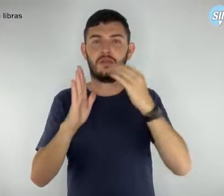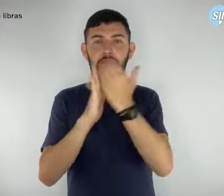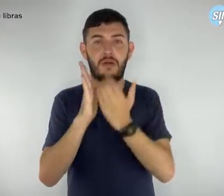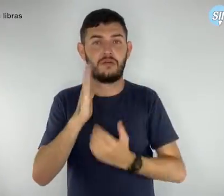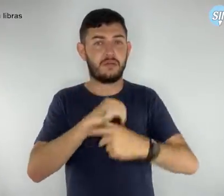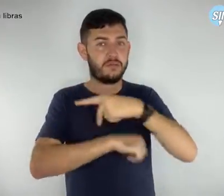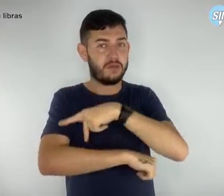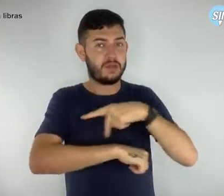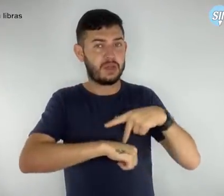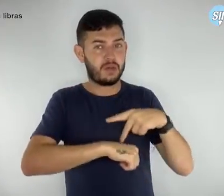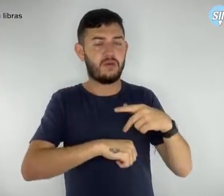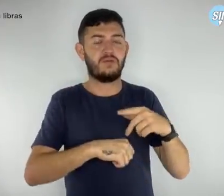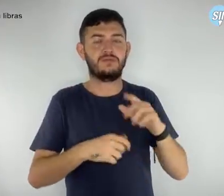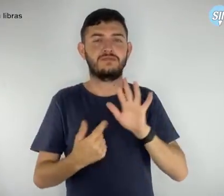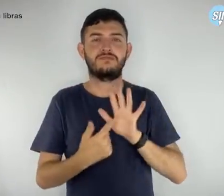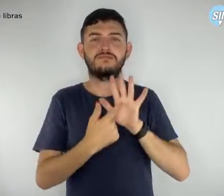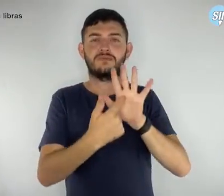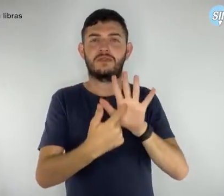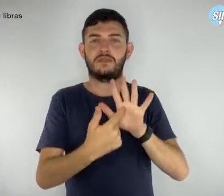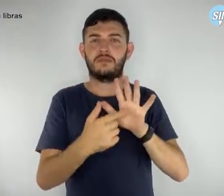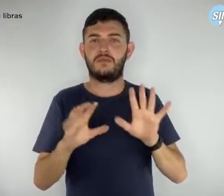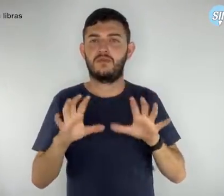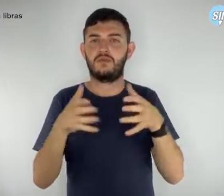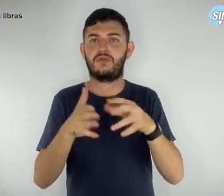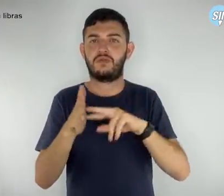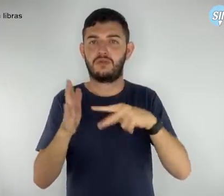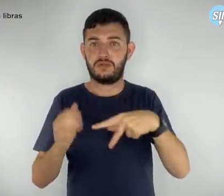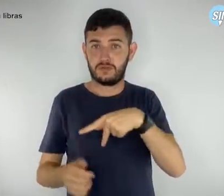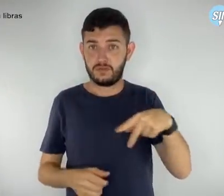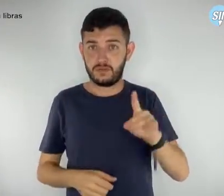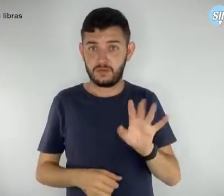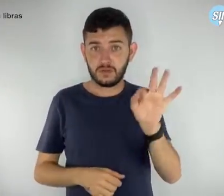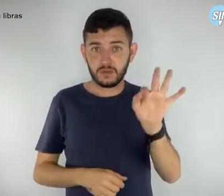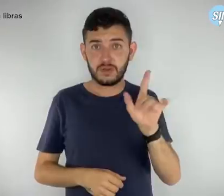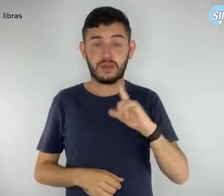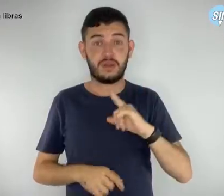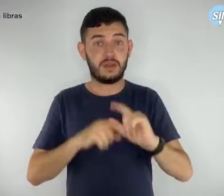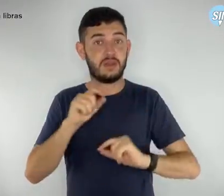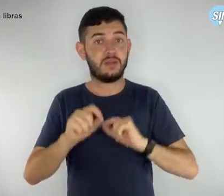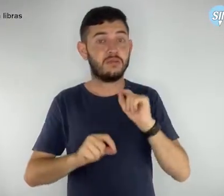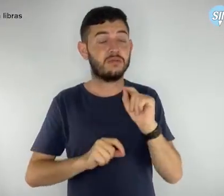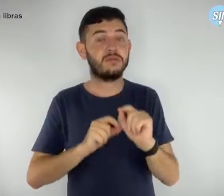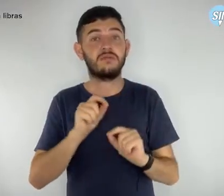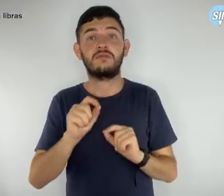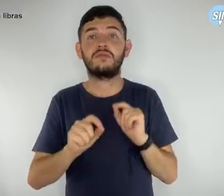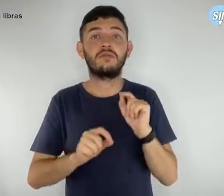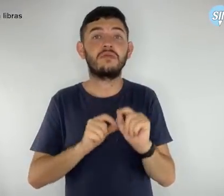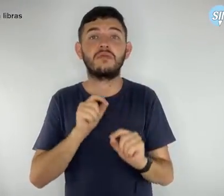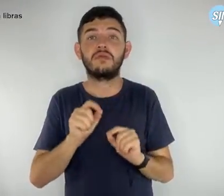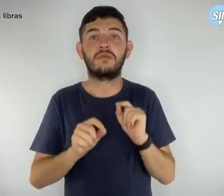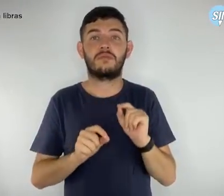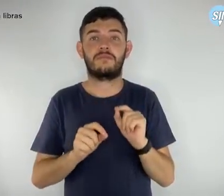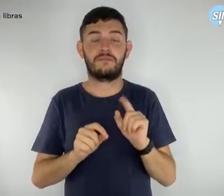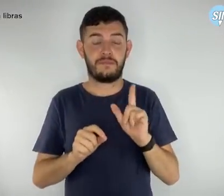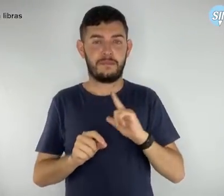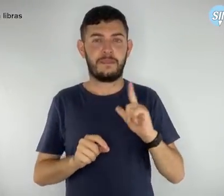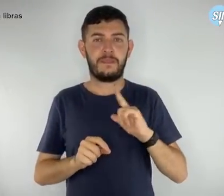as pautas pedagógicas apresentadas pela categoria através do SimproDF também